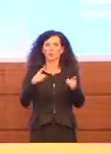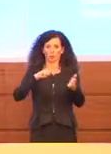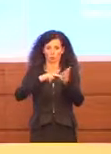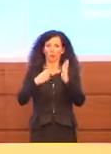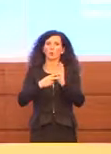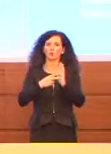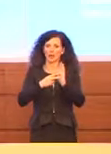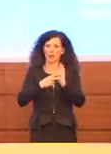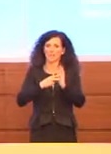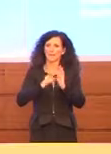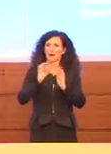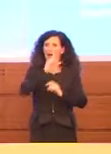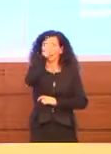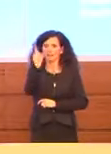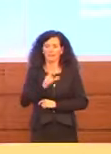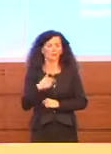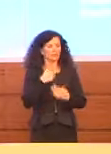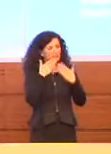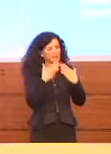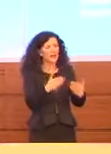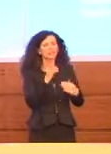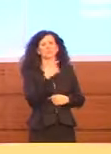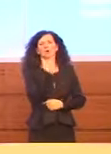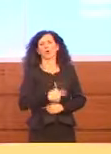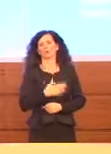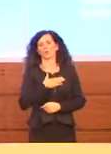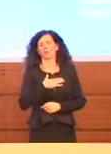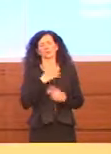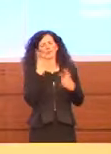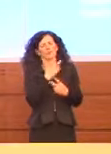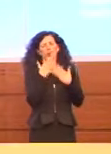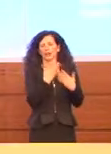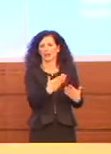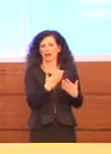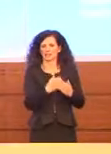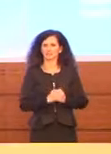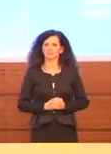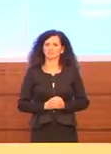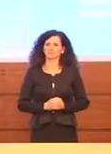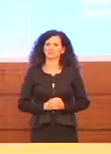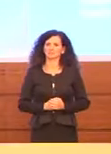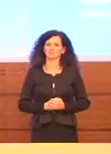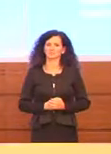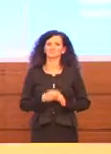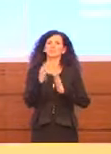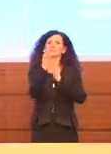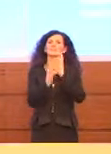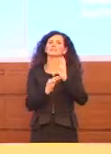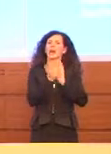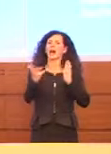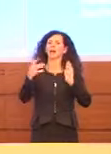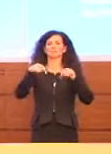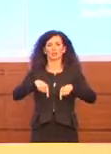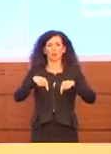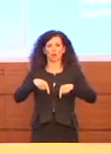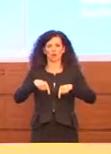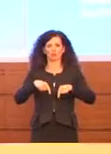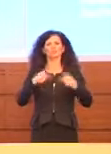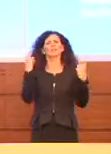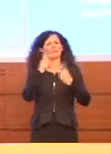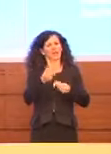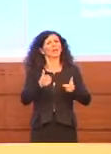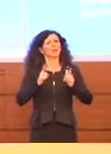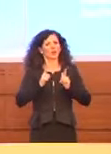nostro paese quindi la ringrazio titolo personale ma anche più ampio i dati di oggi sono molto confortanti